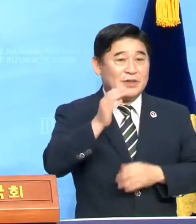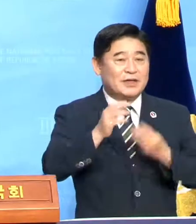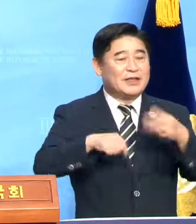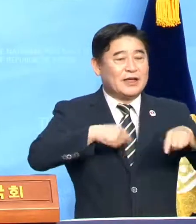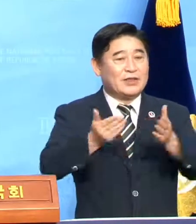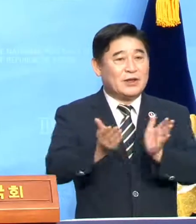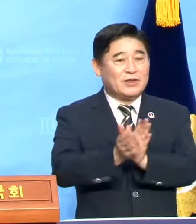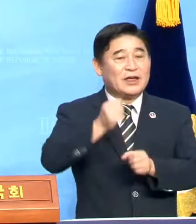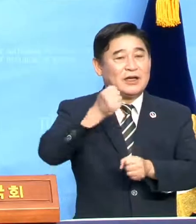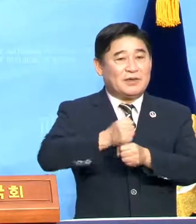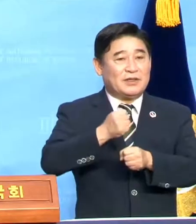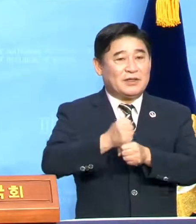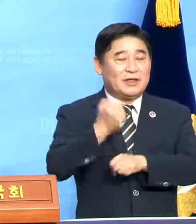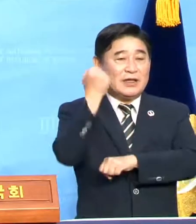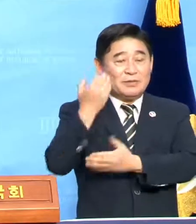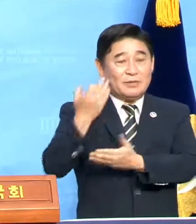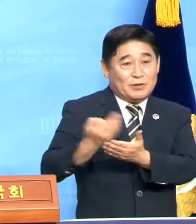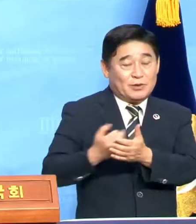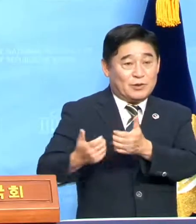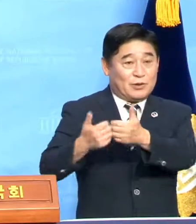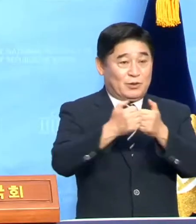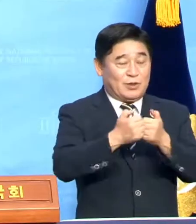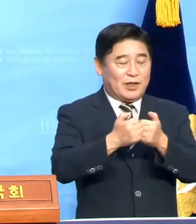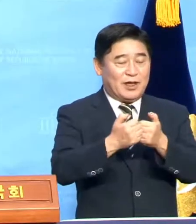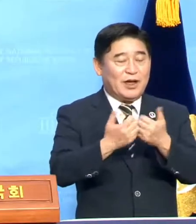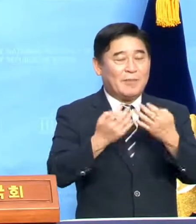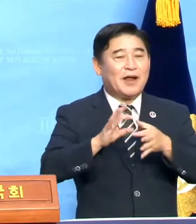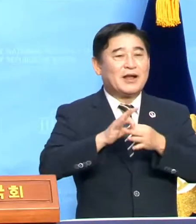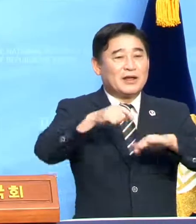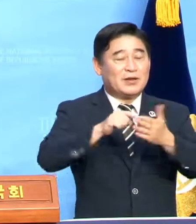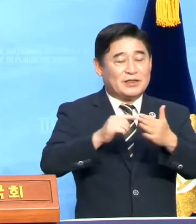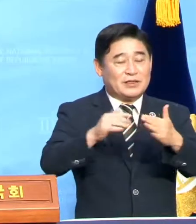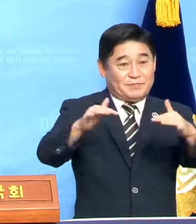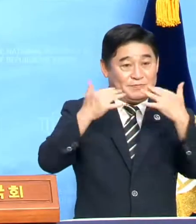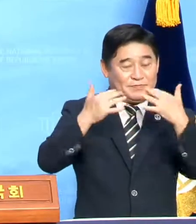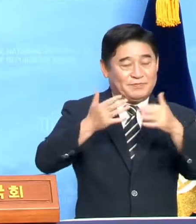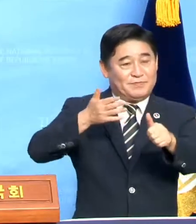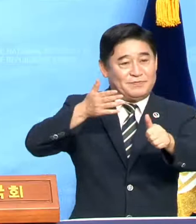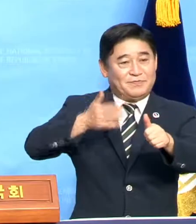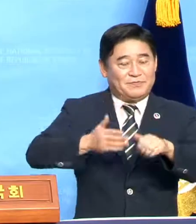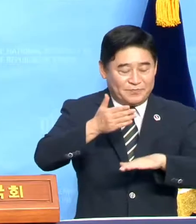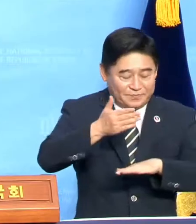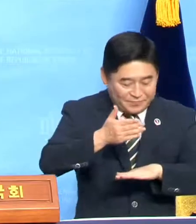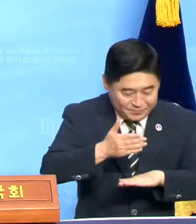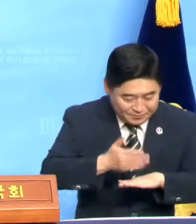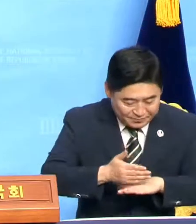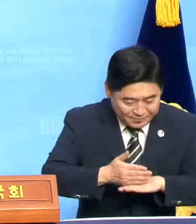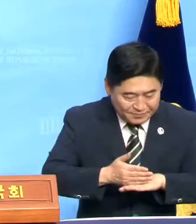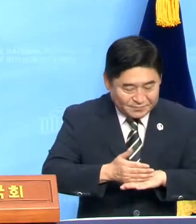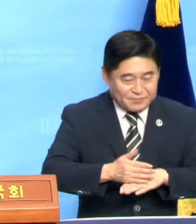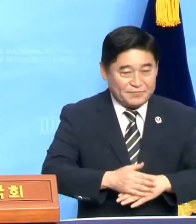정당이 만들어갈 기본소득 논의의 많은 관심을 부탁드립니다 감사합니다